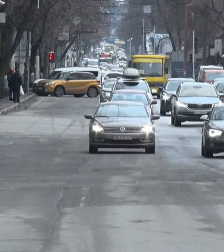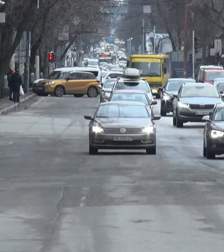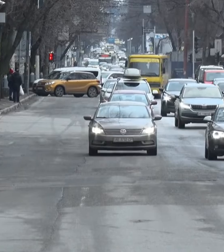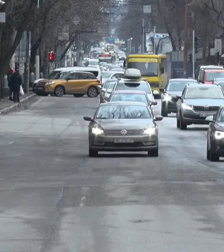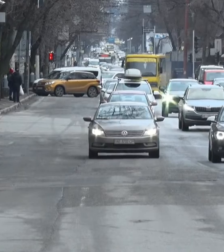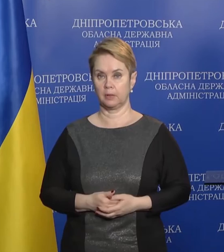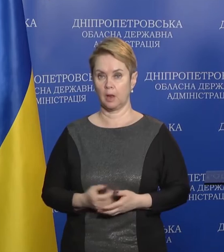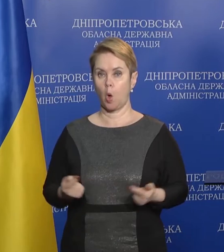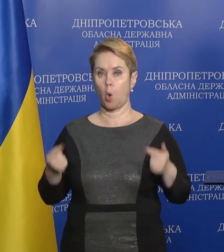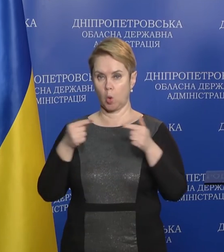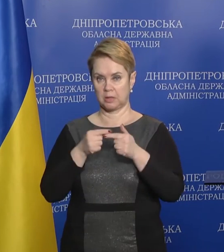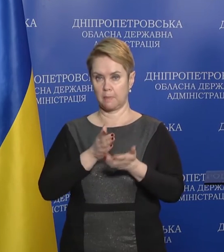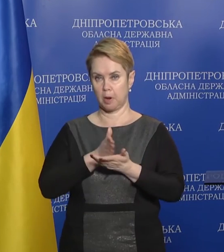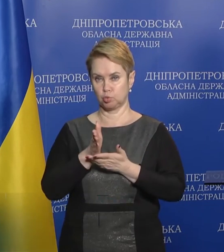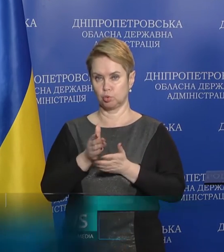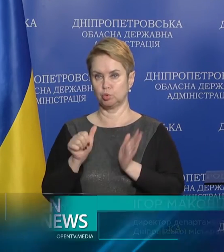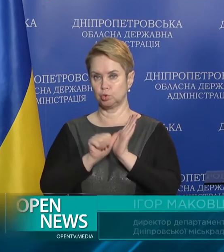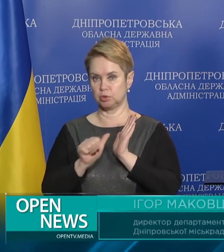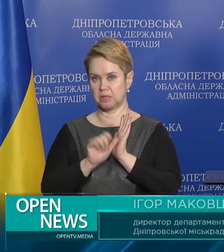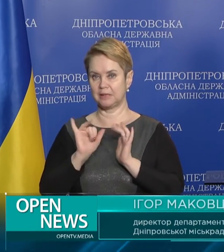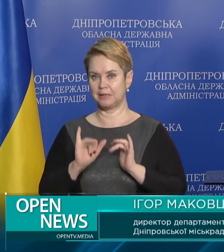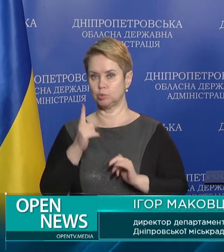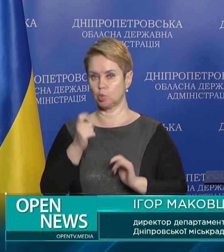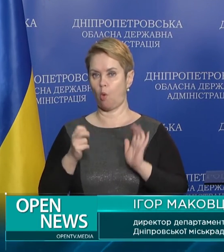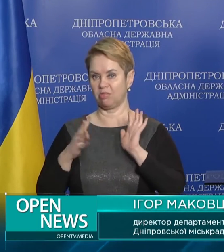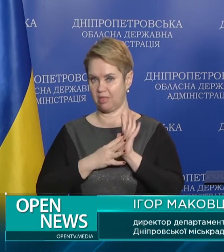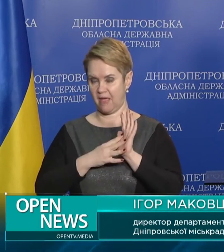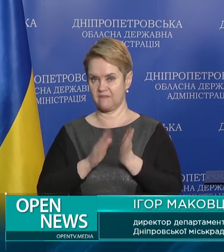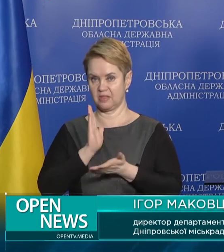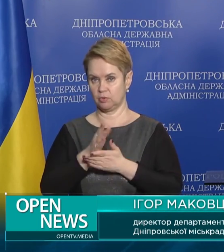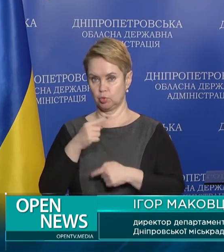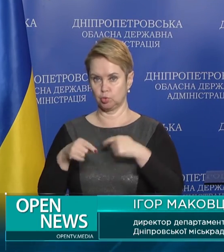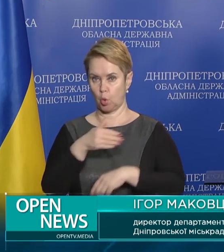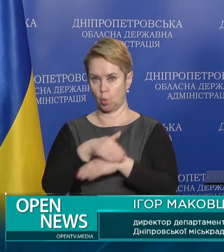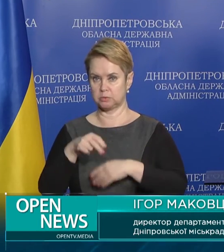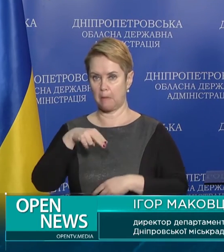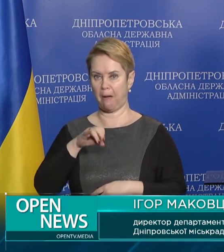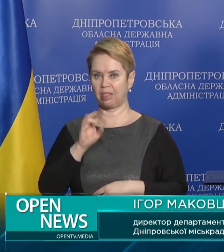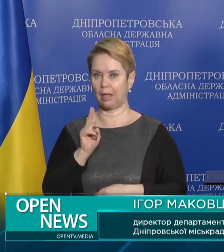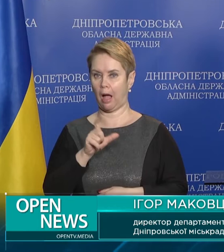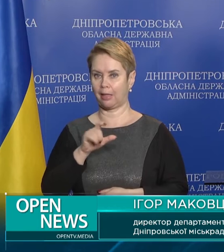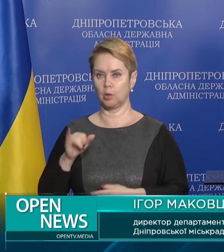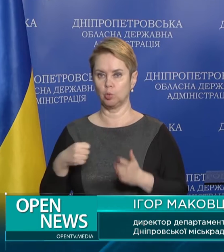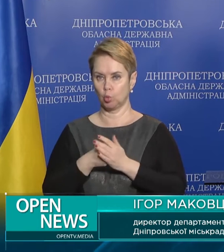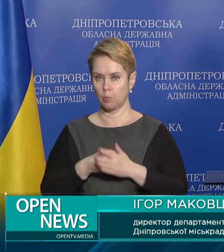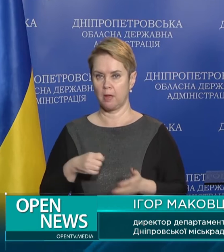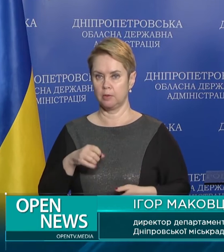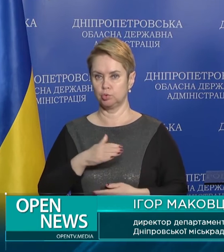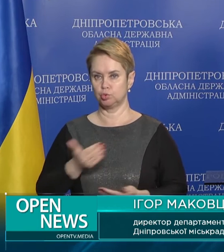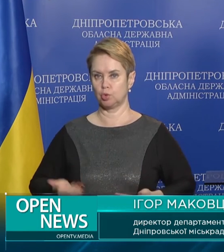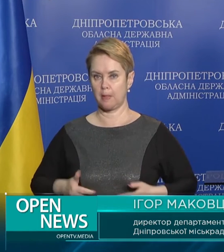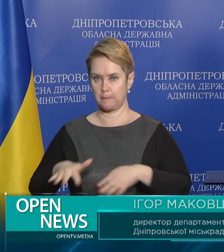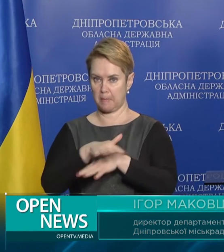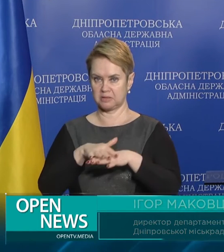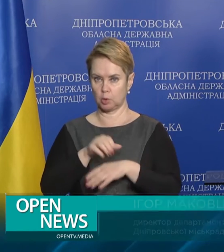водії. Маршрути 60 і 109 движуться через вулицю Панікахи до Тутпіка